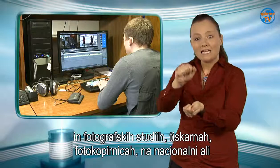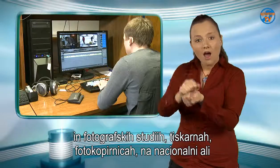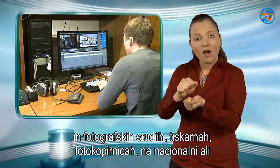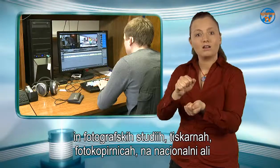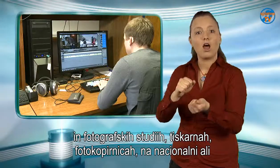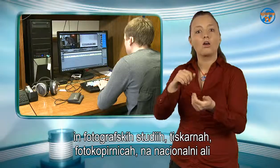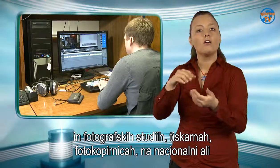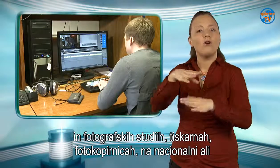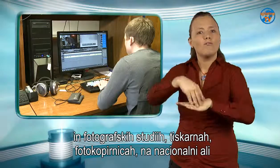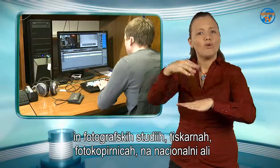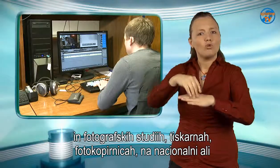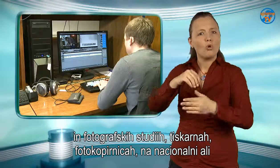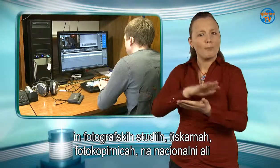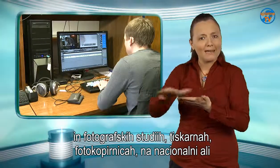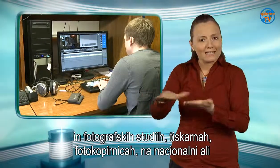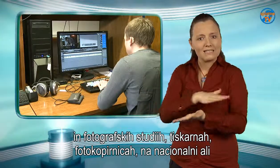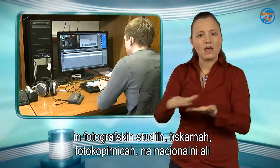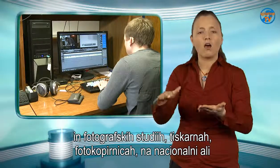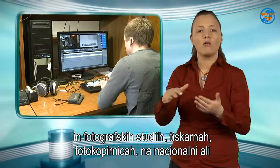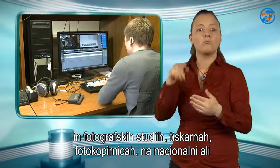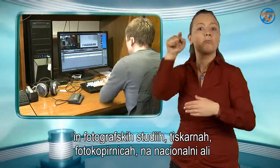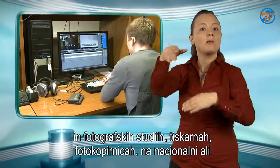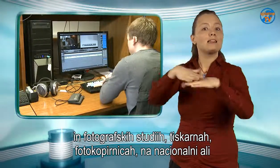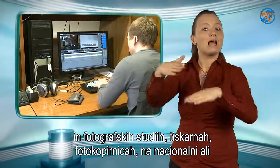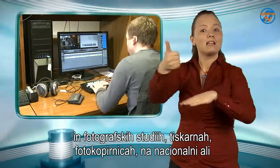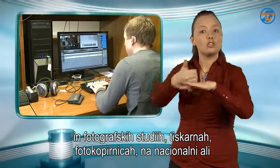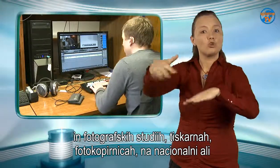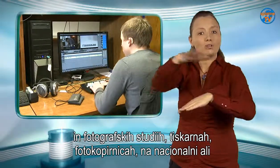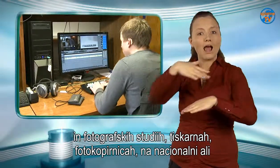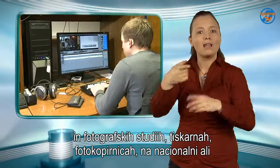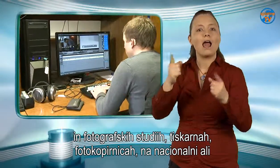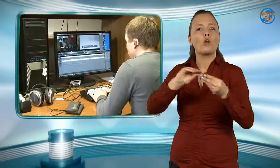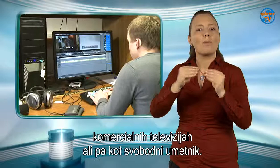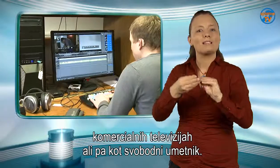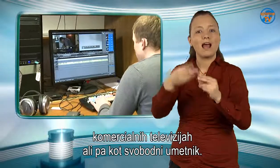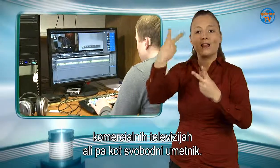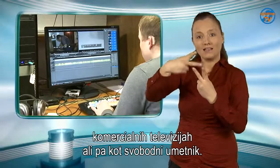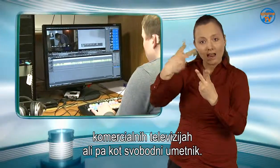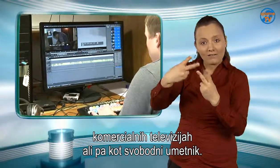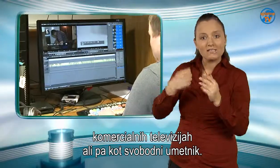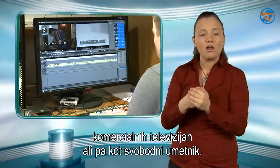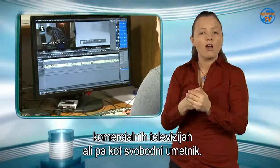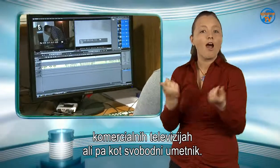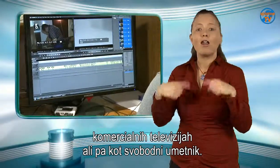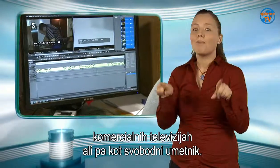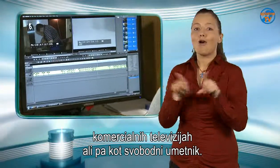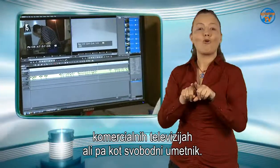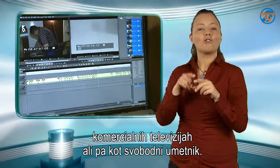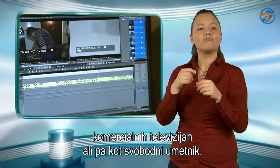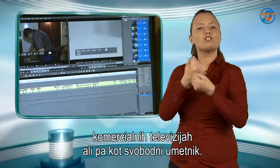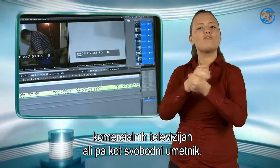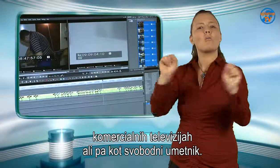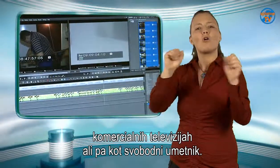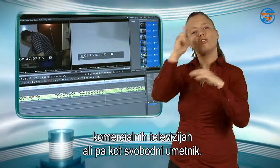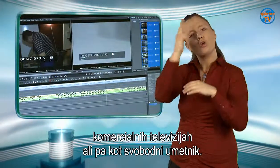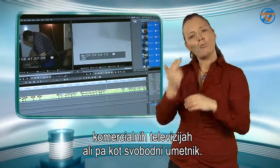tiskarnah, fotokopirnicah, na nacionalni ali komercialnih televizijah ali pa kot svobodni